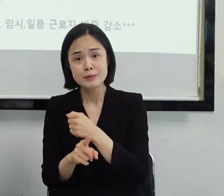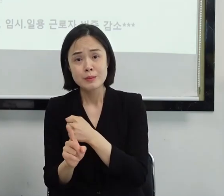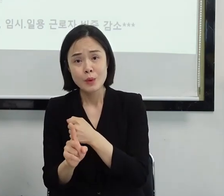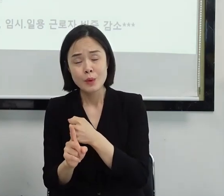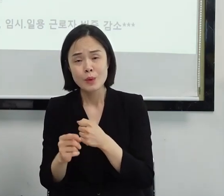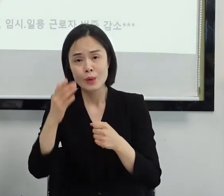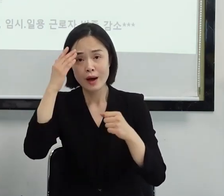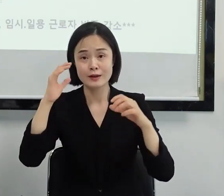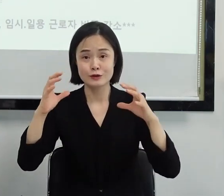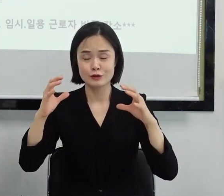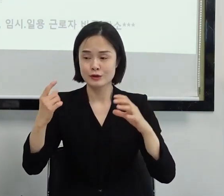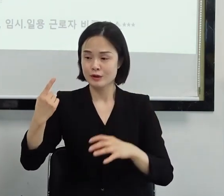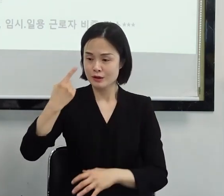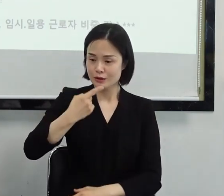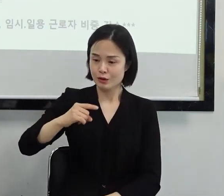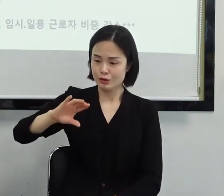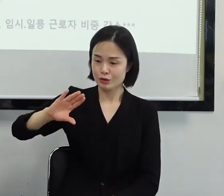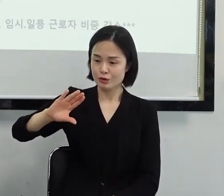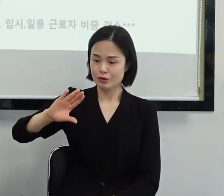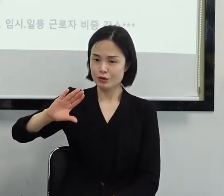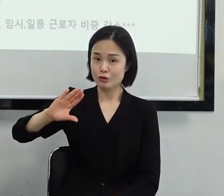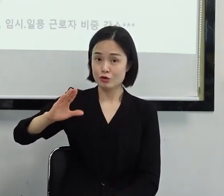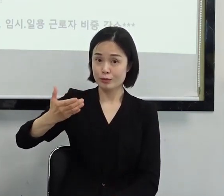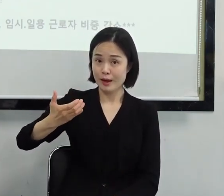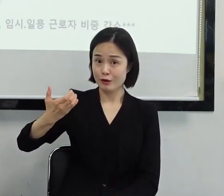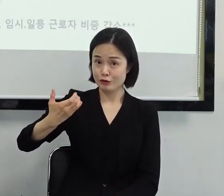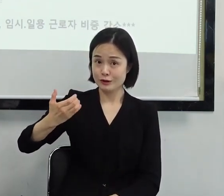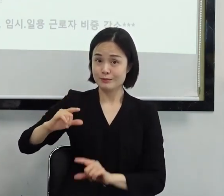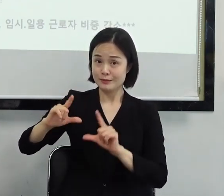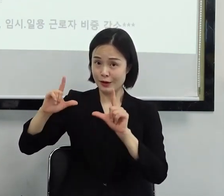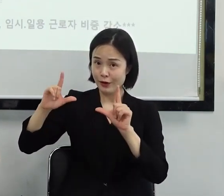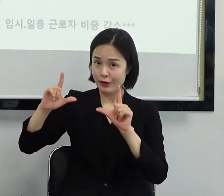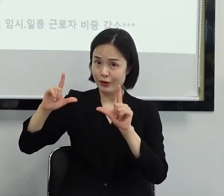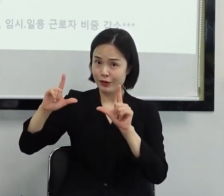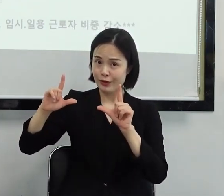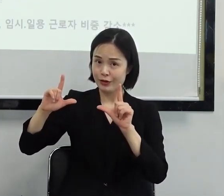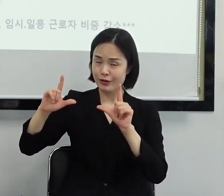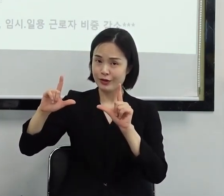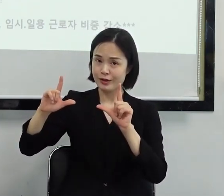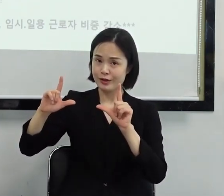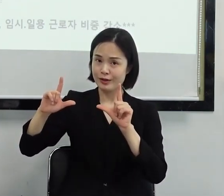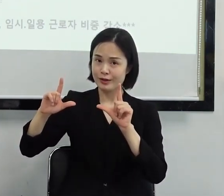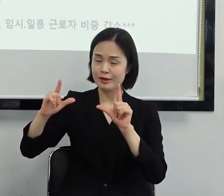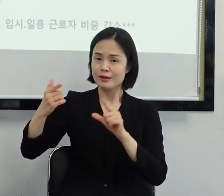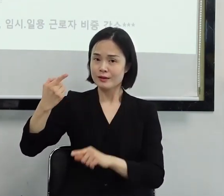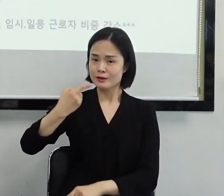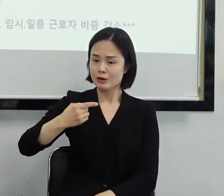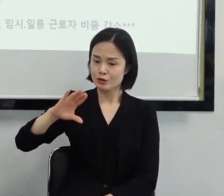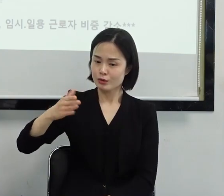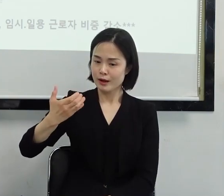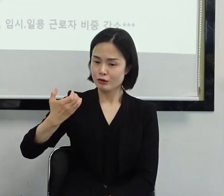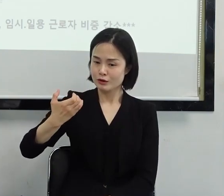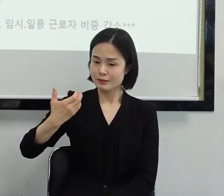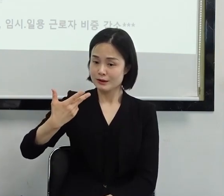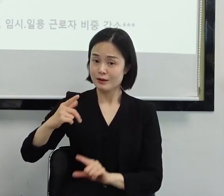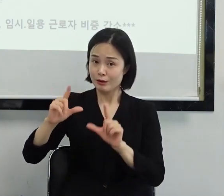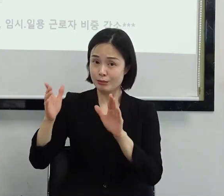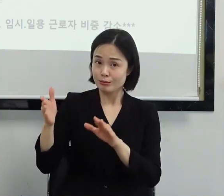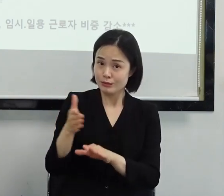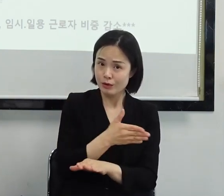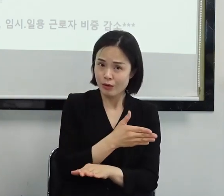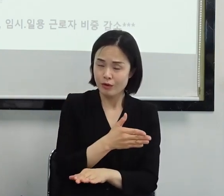이제 2000년도, 1990년대 말 97년도부터 IMF 외환위기를